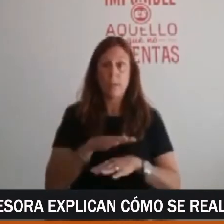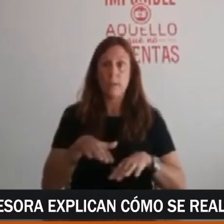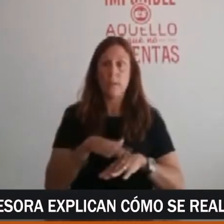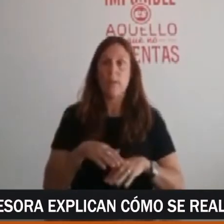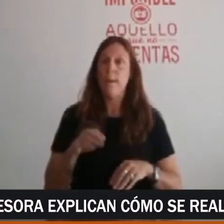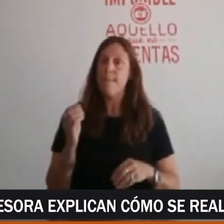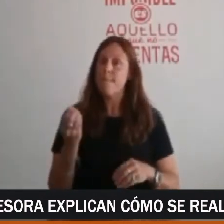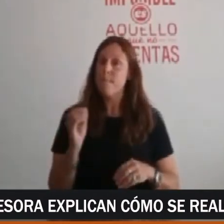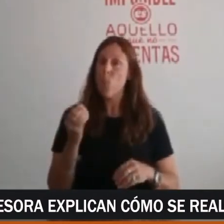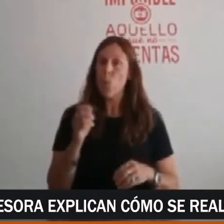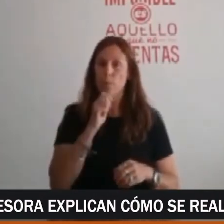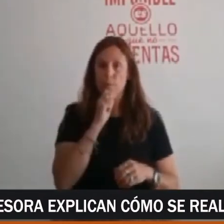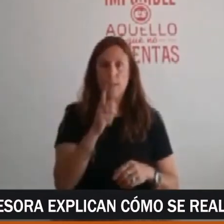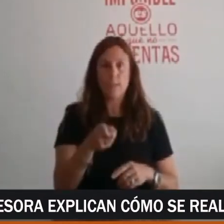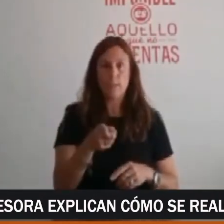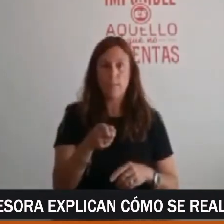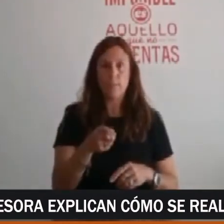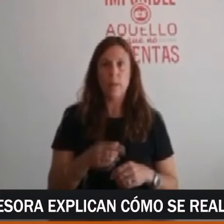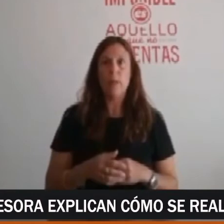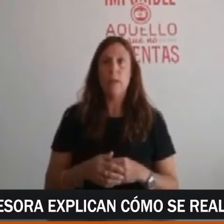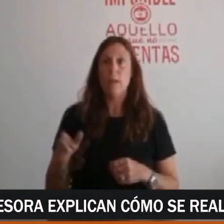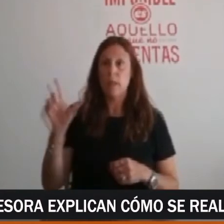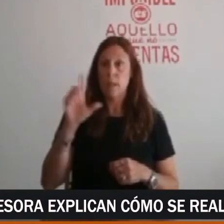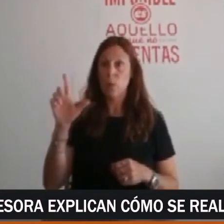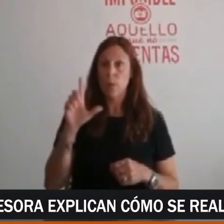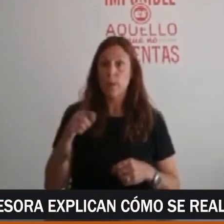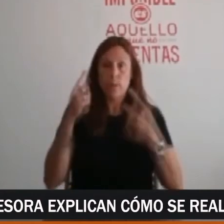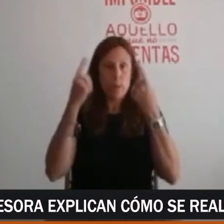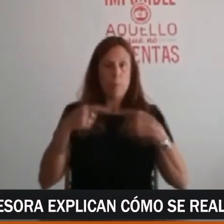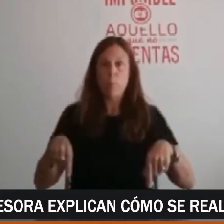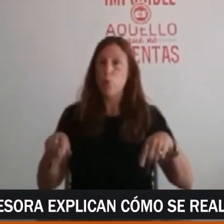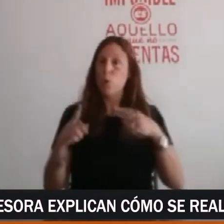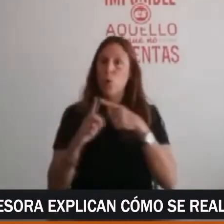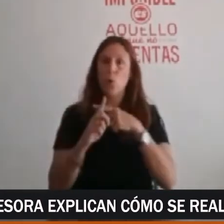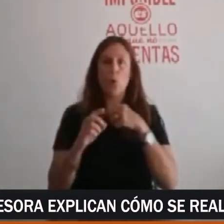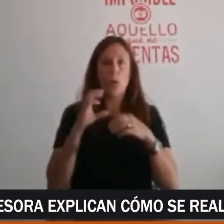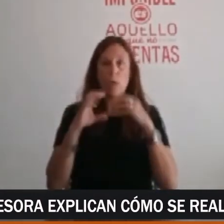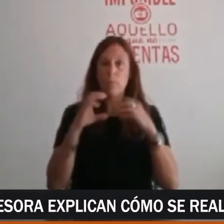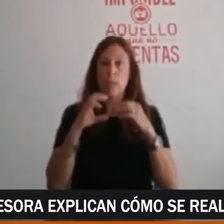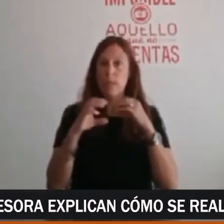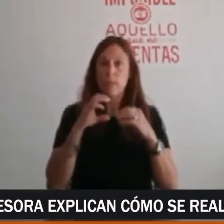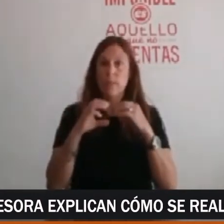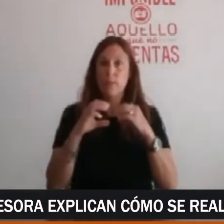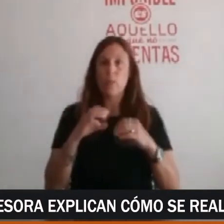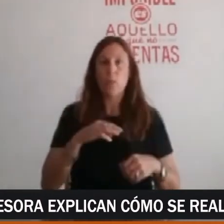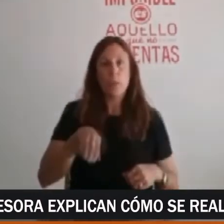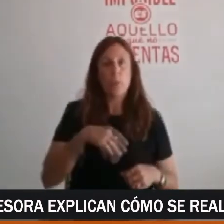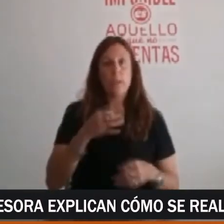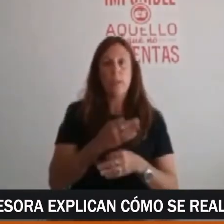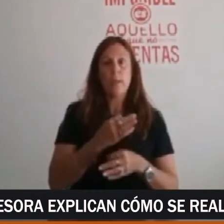¿Cómo tenés que hacer? Muy fácil. El día lunes, por todas las redes,